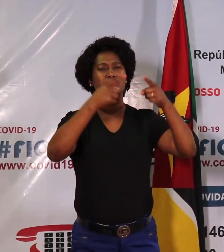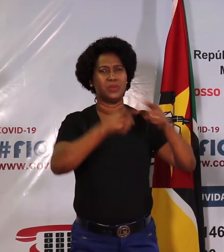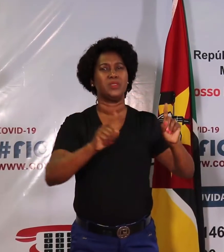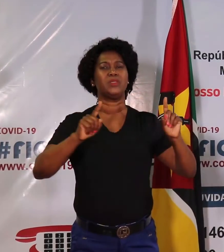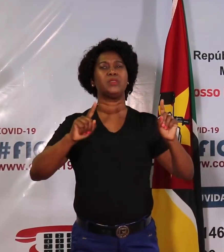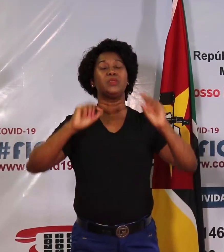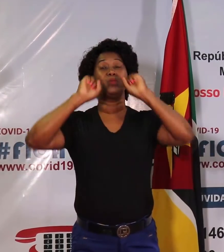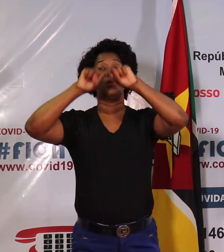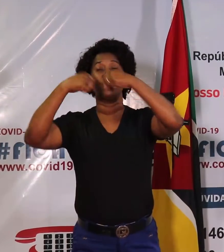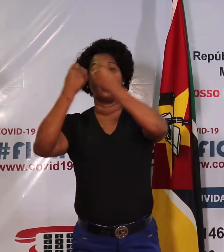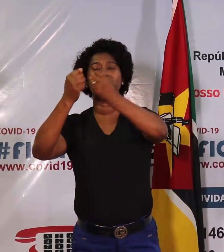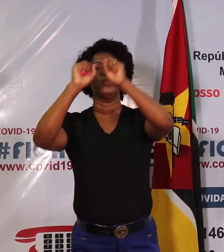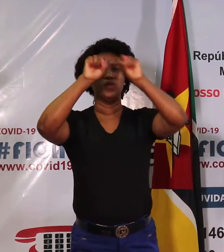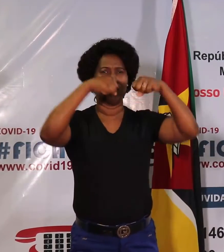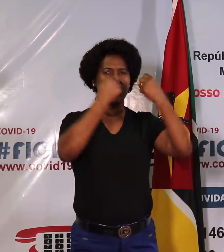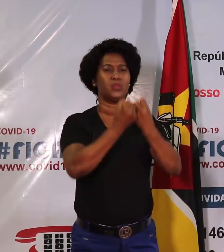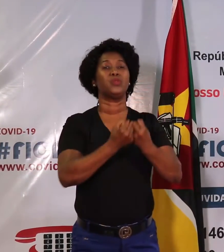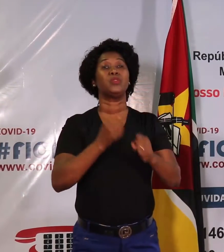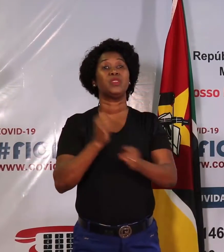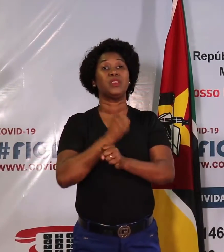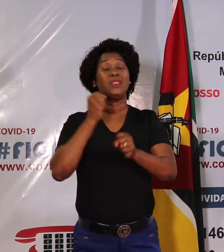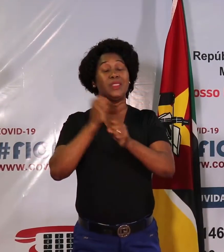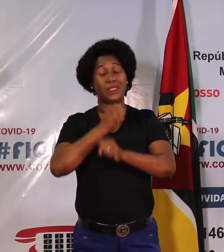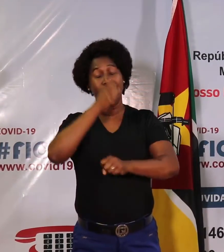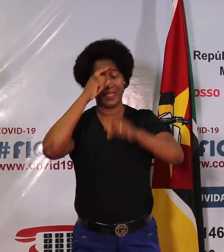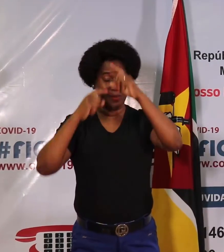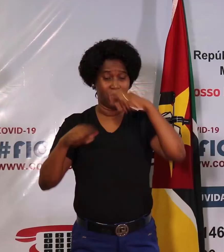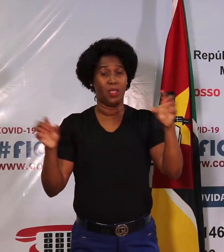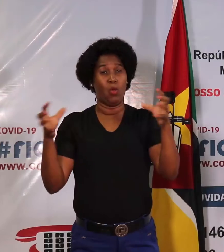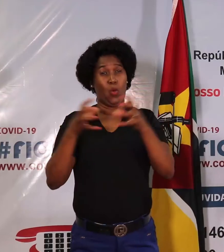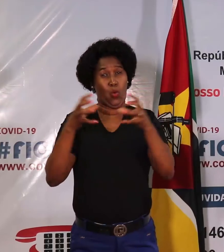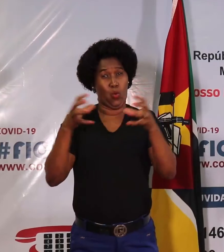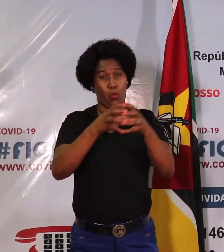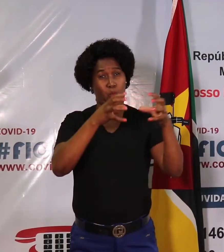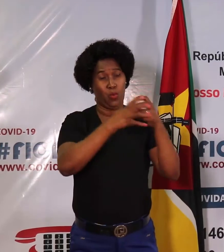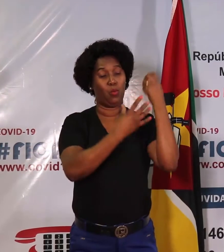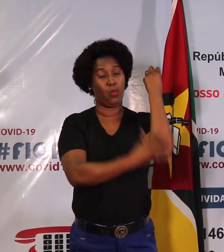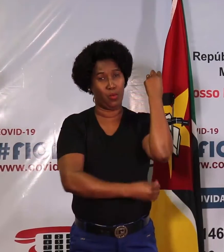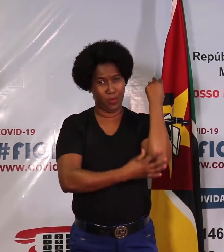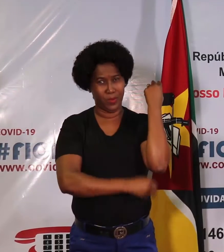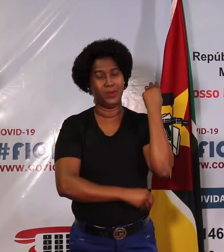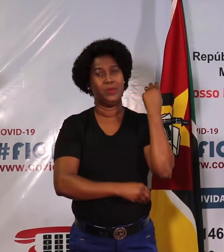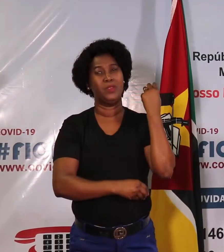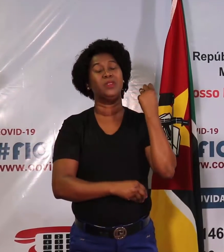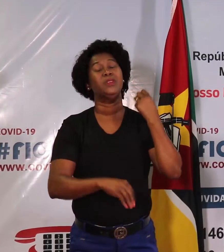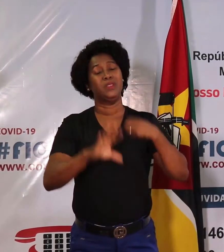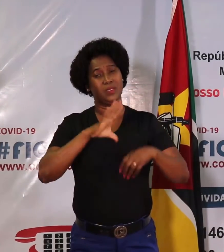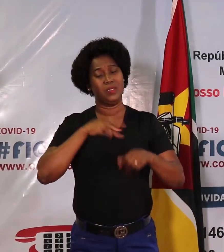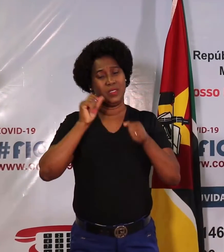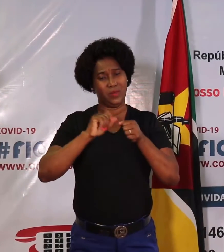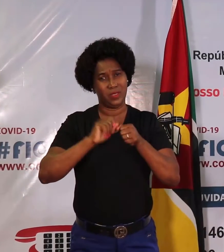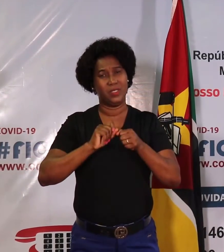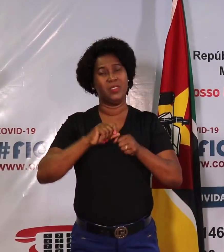que trabalham com grupos vulneráveis e, igualmente, está em curso um trabalho a